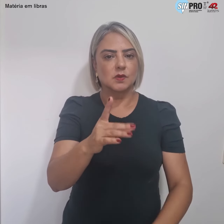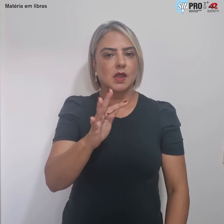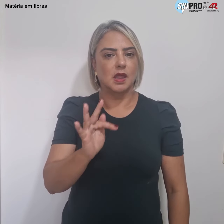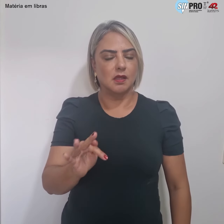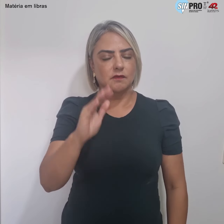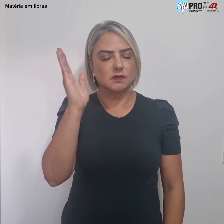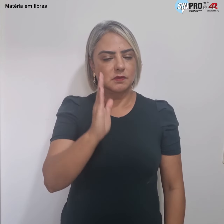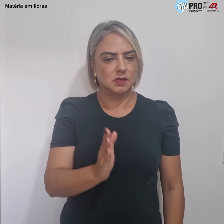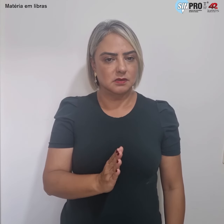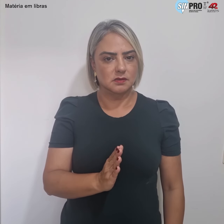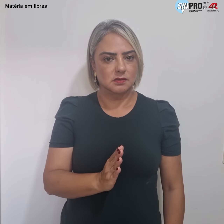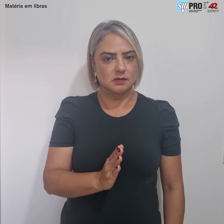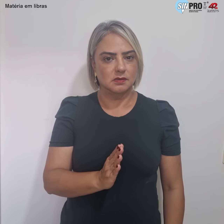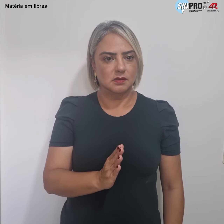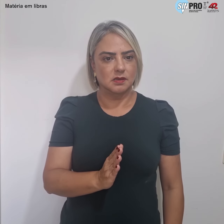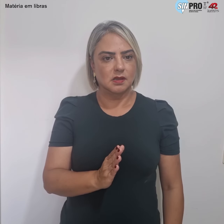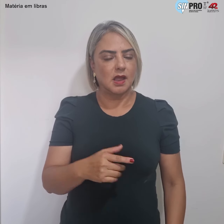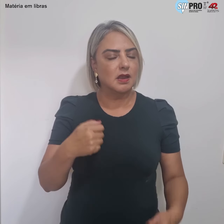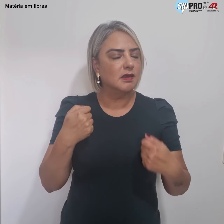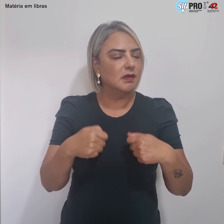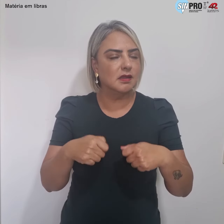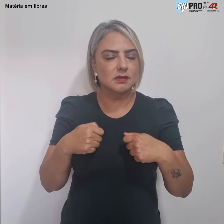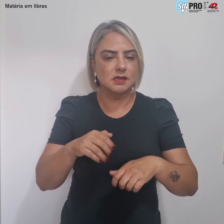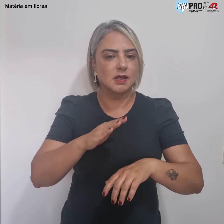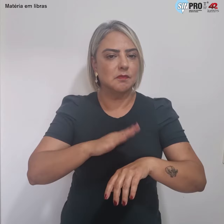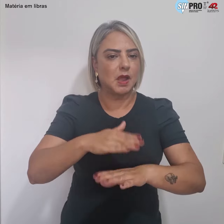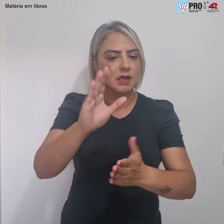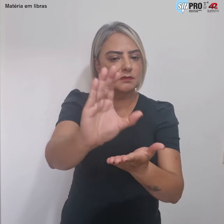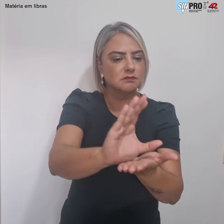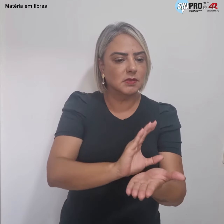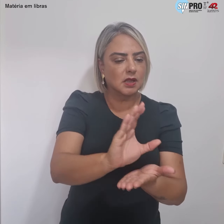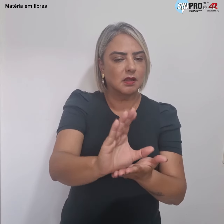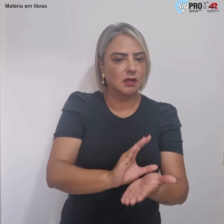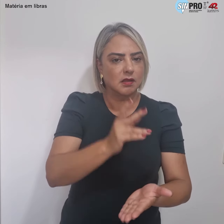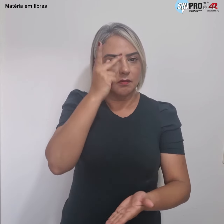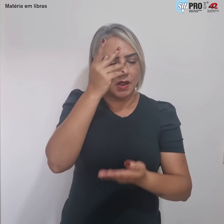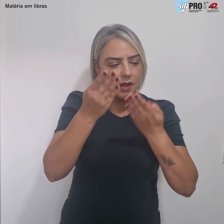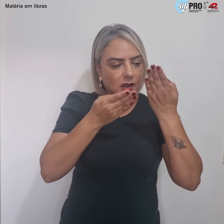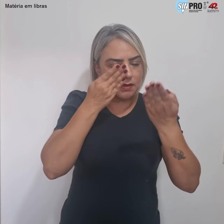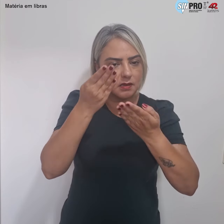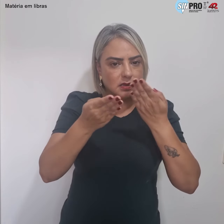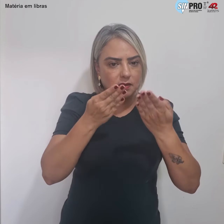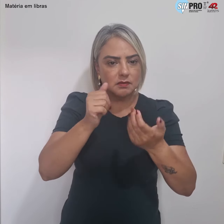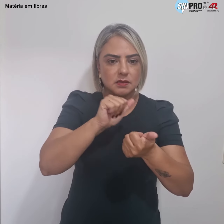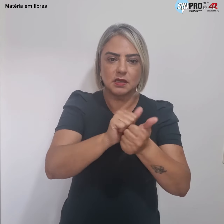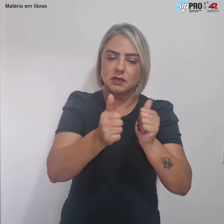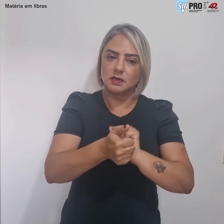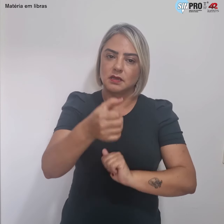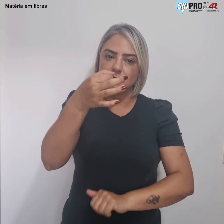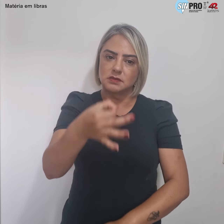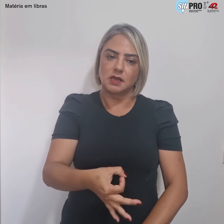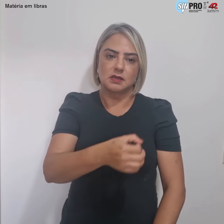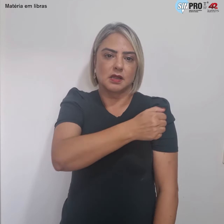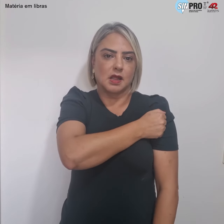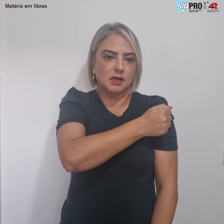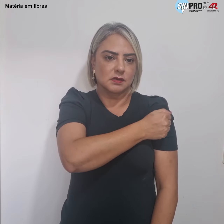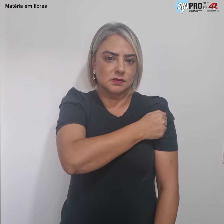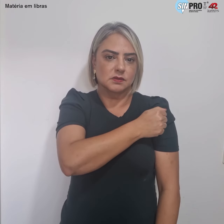e no Brasil, torna necessários mais investimento para atender adequadamente os estudantes e suas